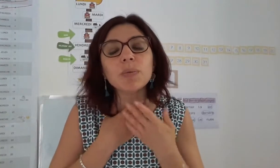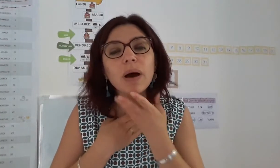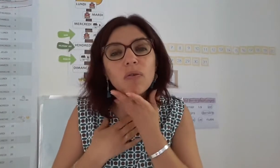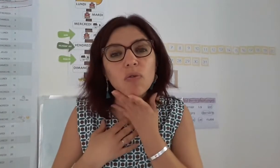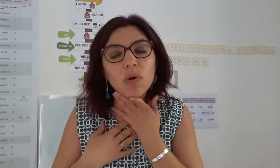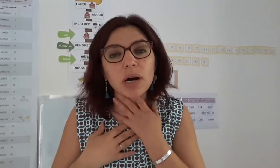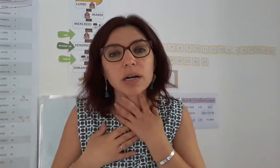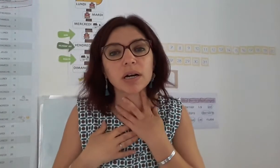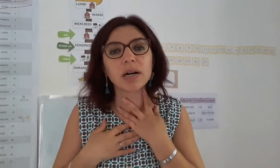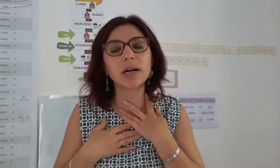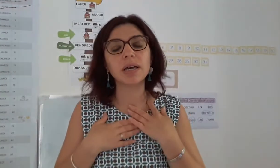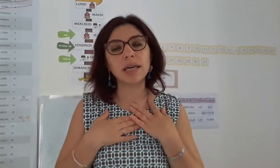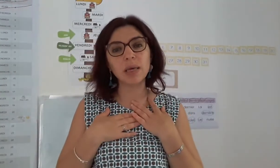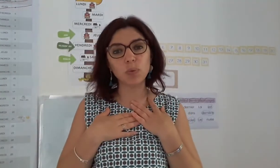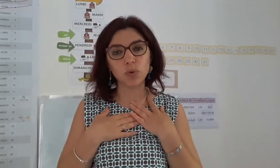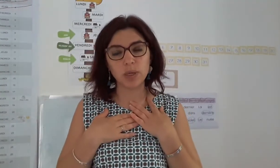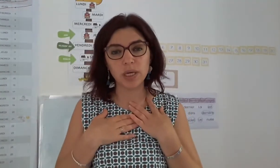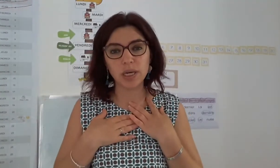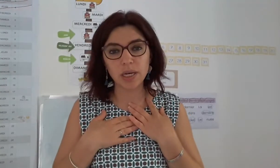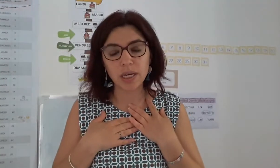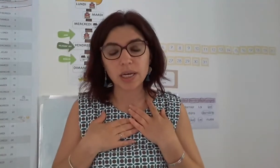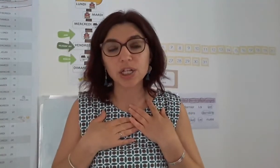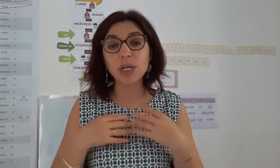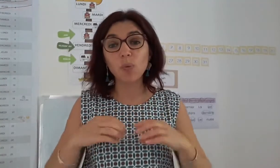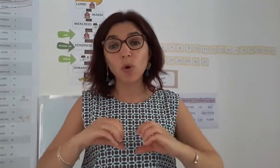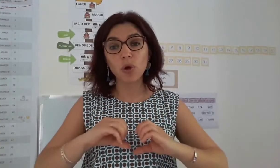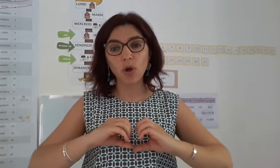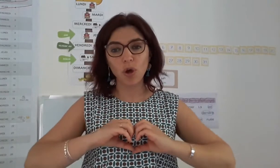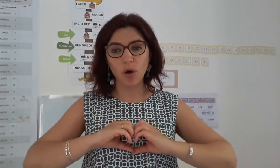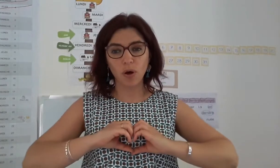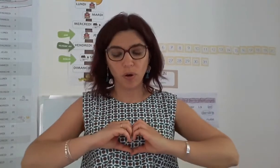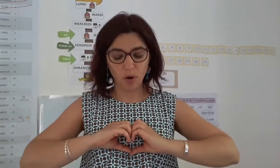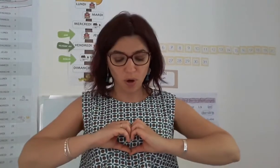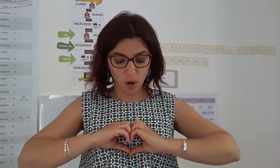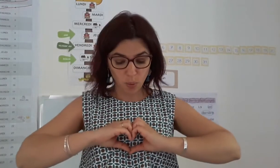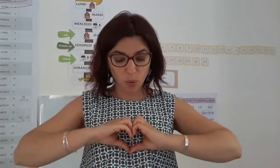ma voix. Et puis... j'ai mon cœur encore